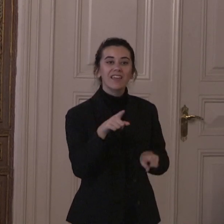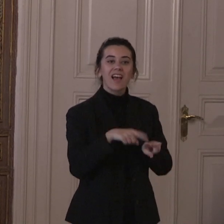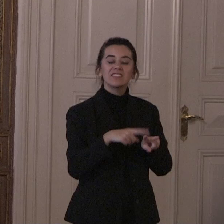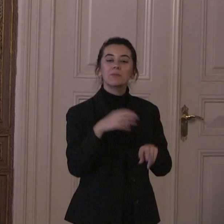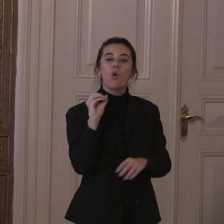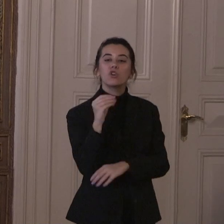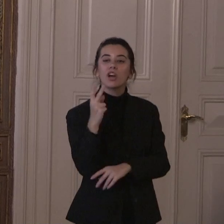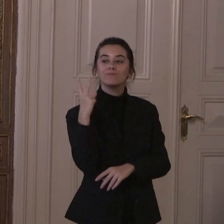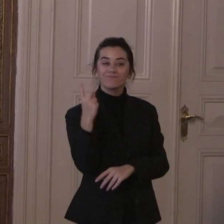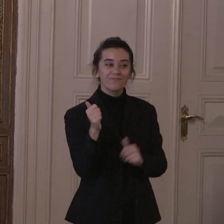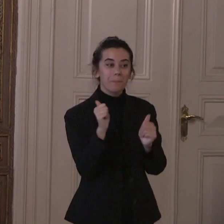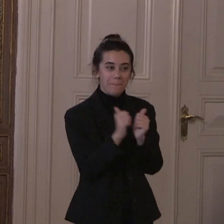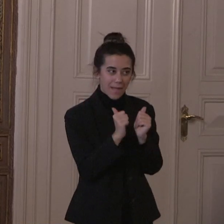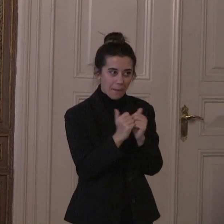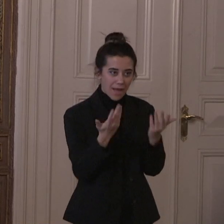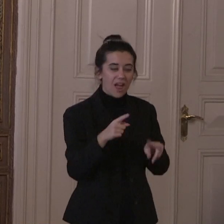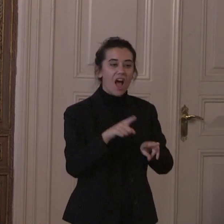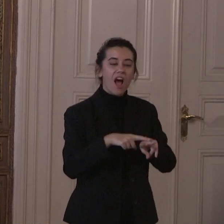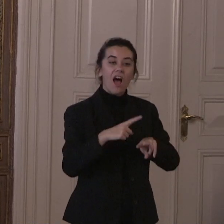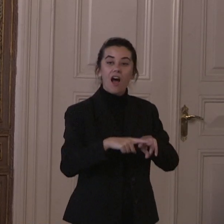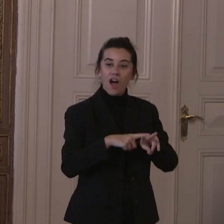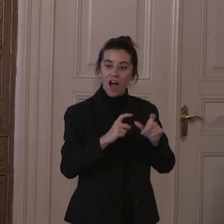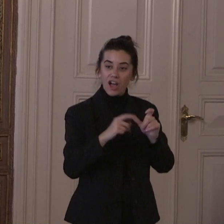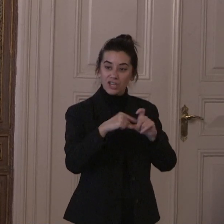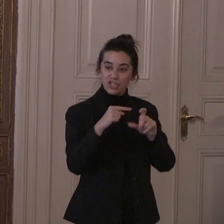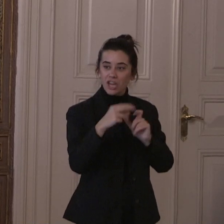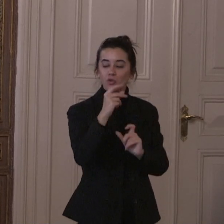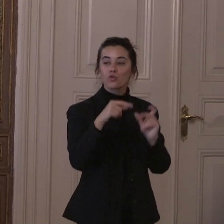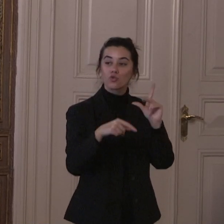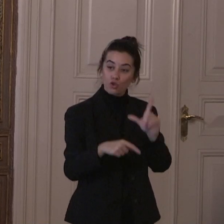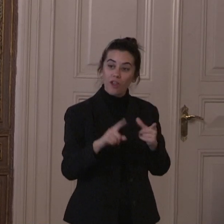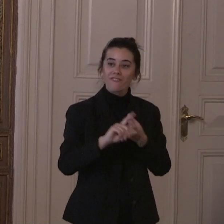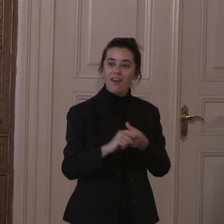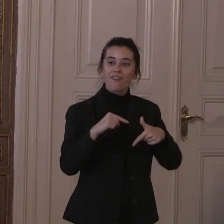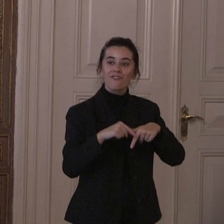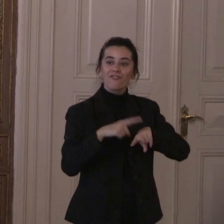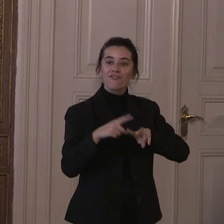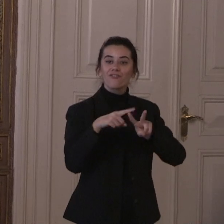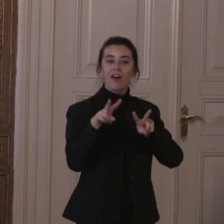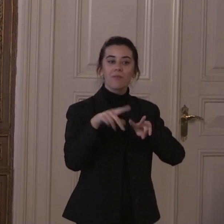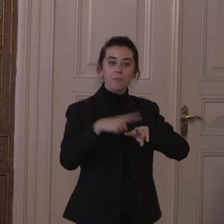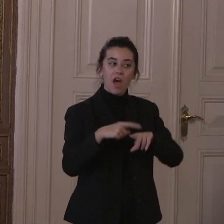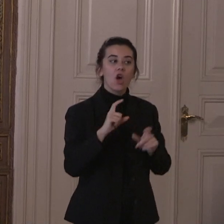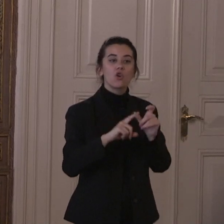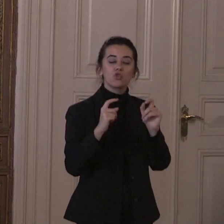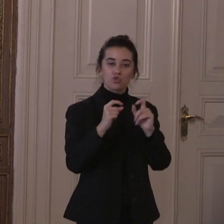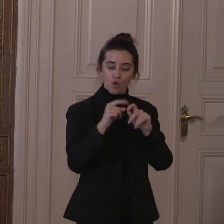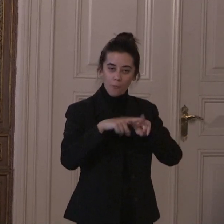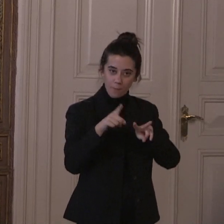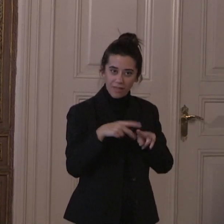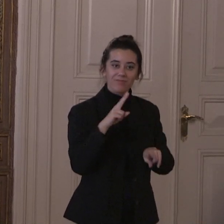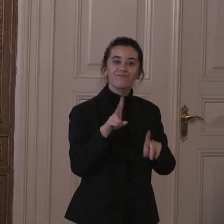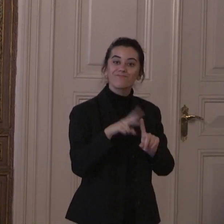hocamla birlikte Ayşegül Doman'ın, Ciğerçen'in ve Fatma Çoban'ın da katıldığı